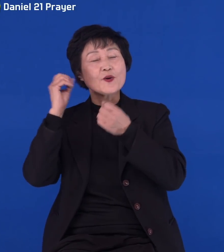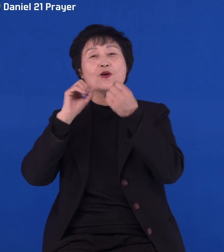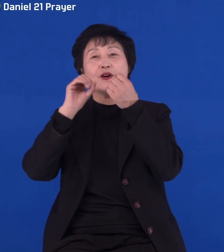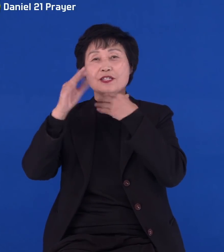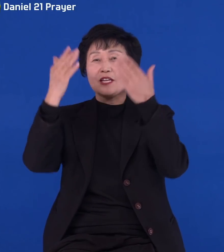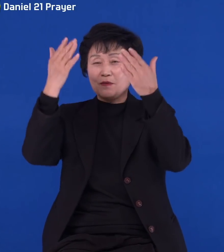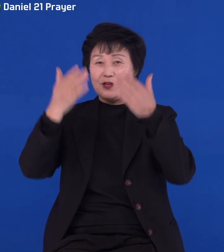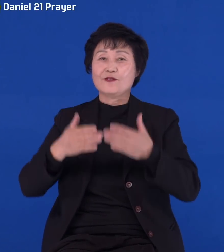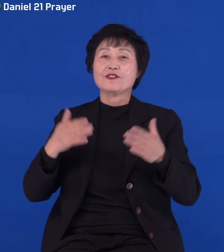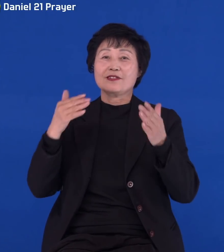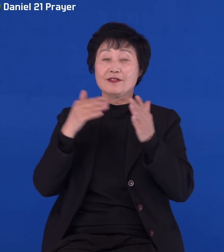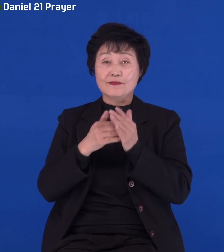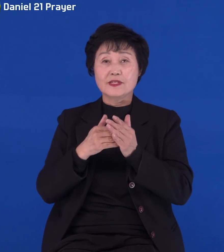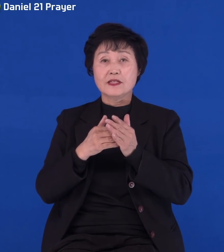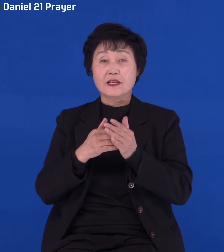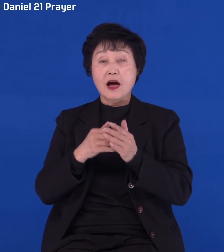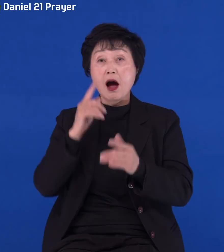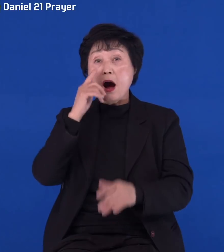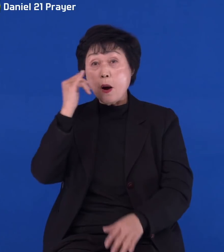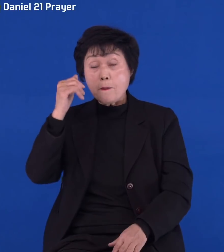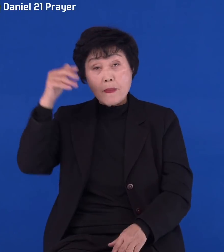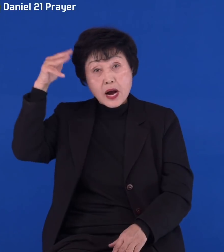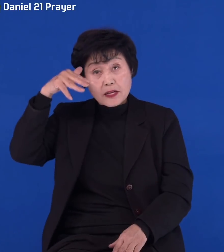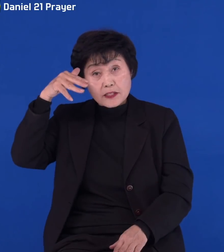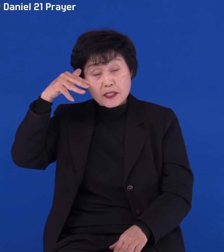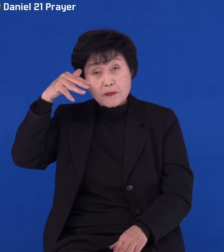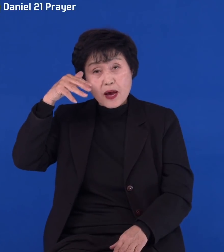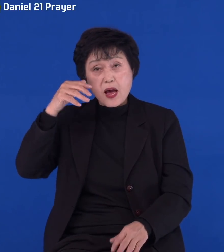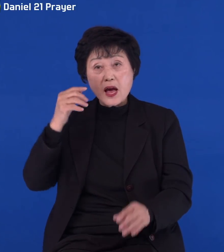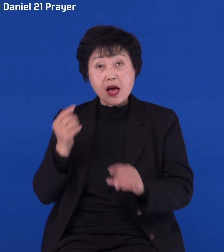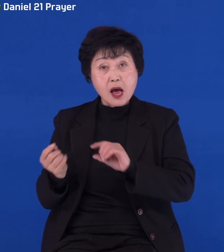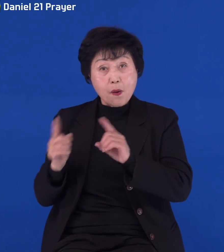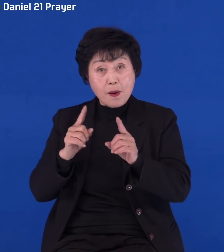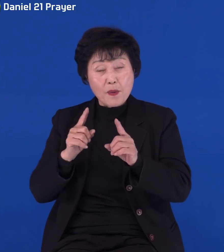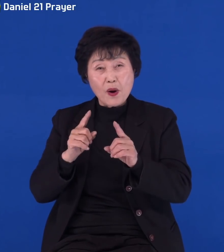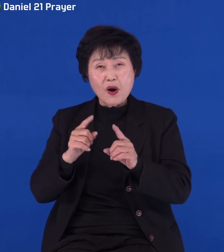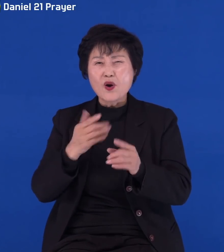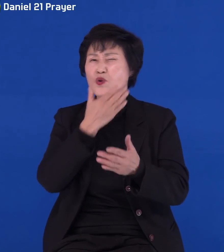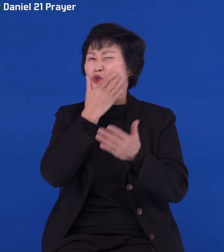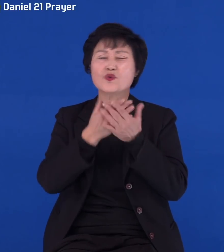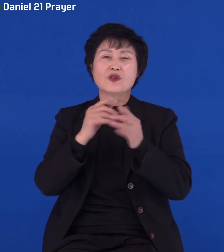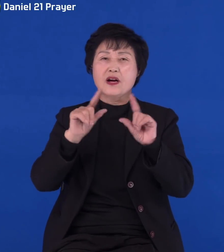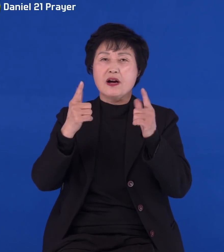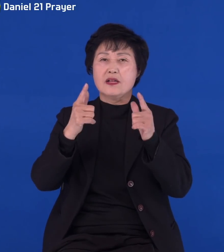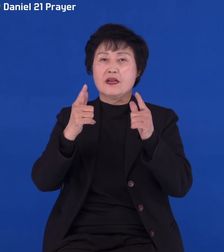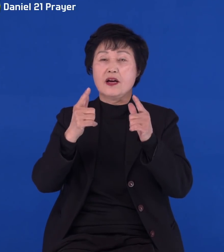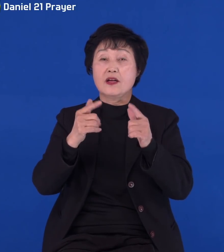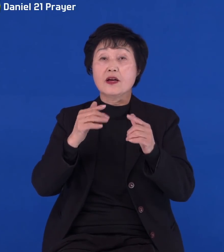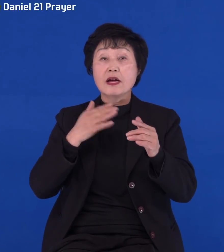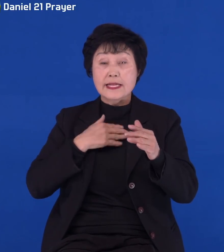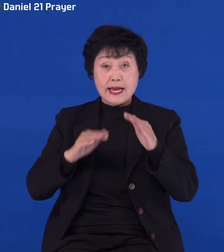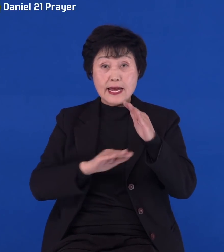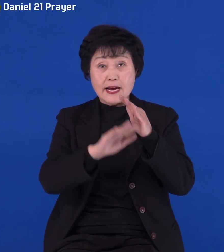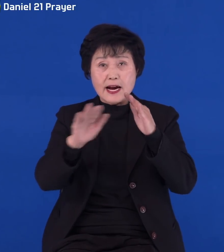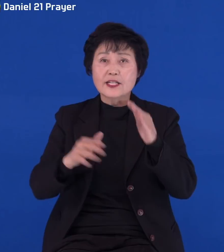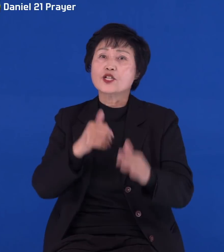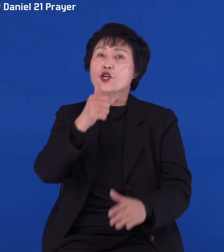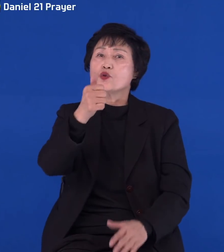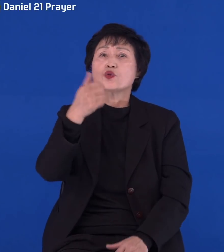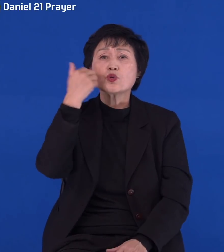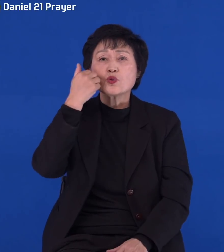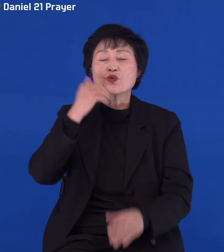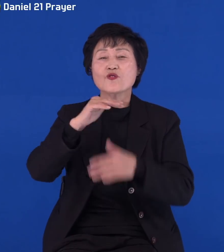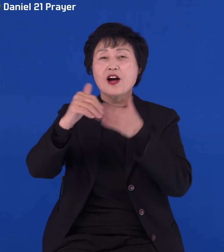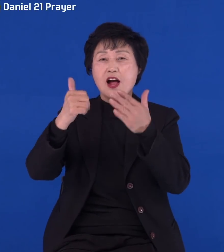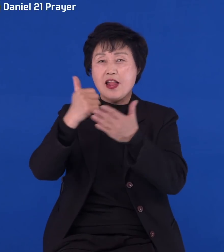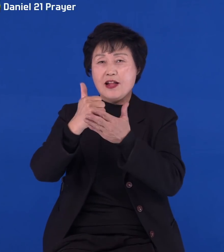치료되었다, 치료되지 않았다가 중요한 게 아니에요. 하나님이 함께하고 하나님 우리 가정의 주인이가 더 중요한 거예요. 그래서 저희 어머님이 저한테